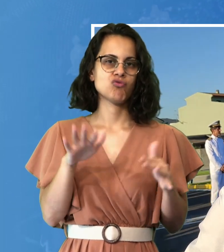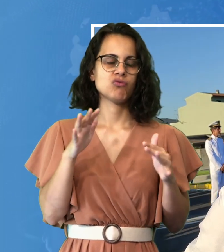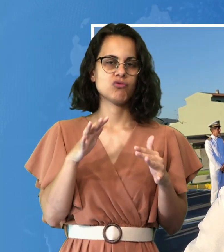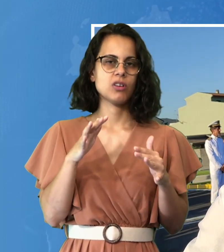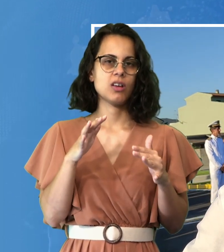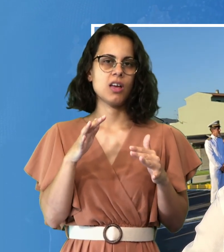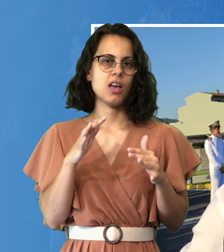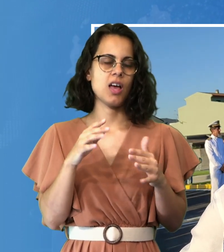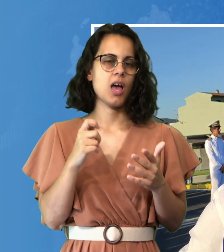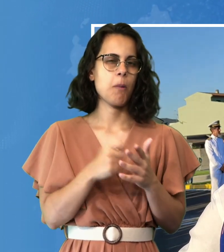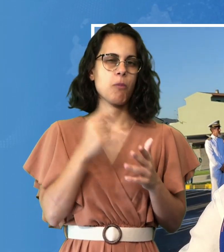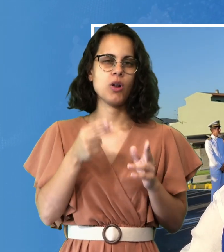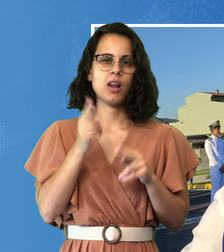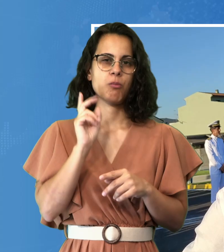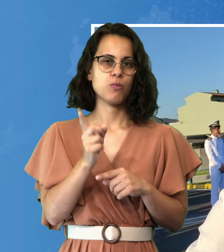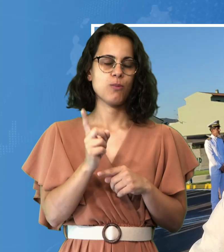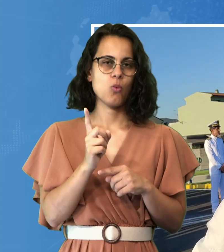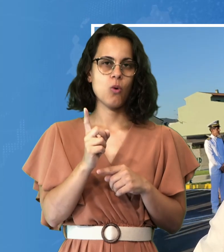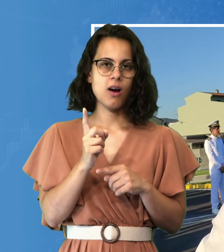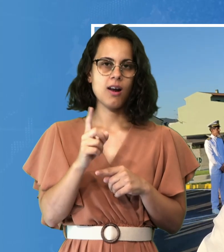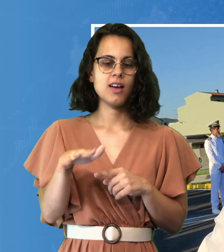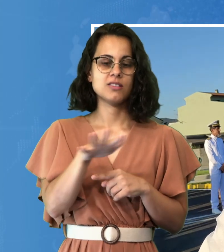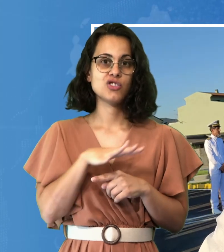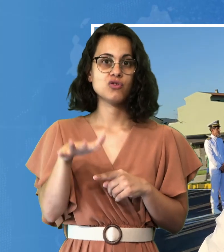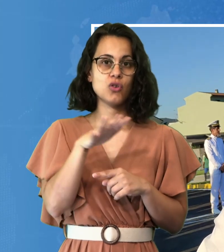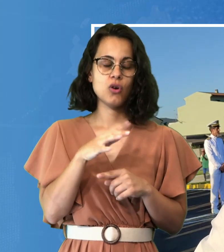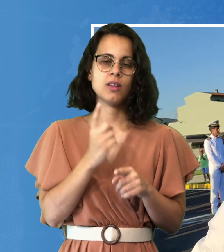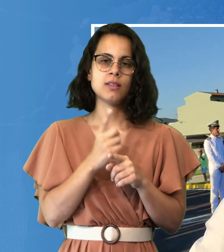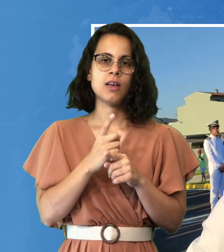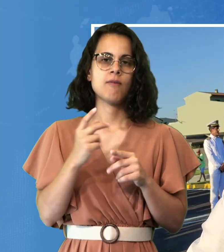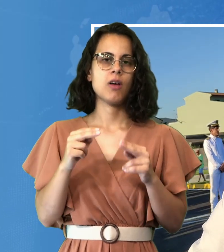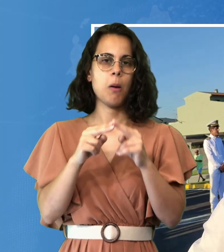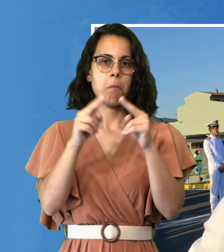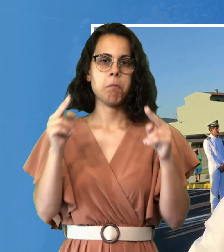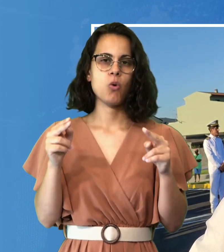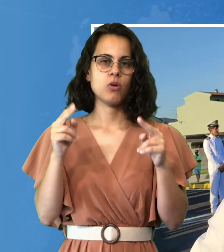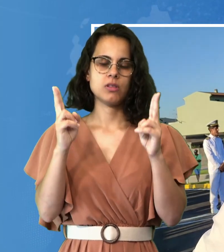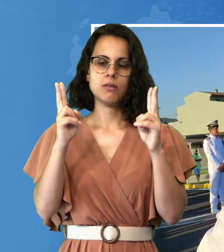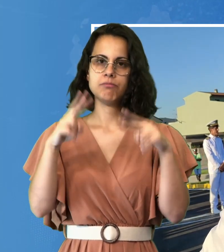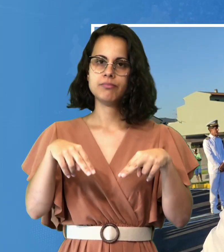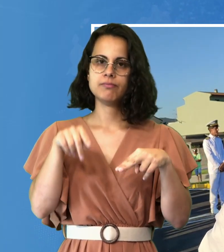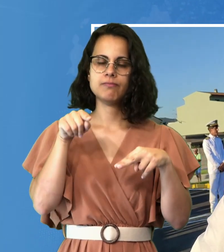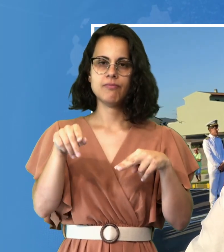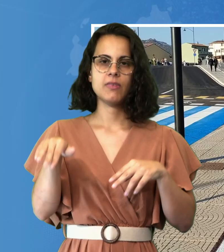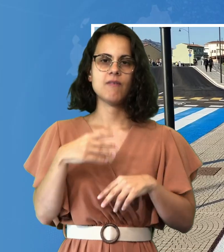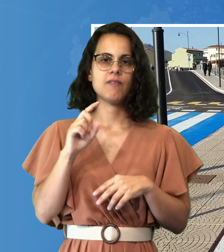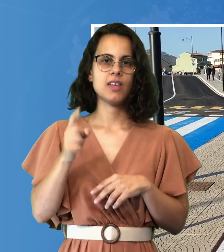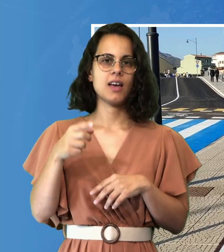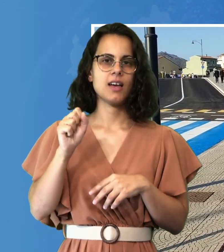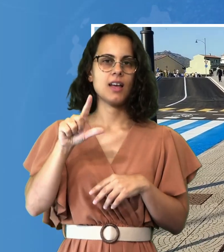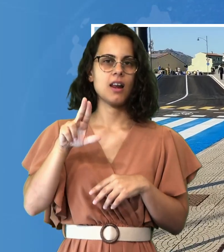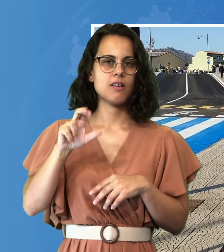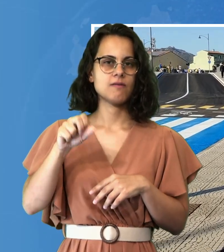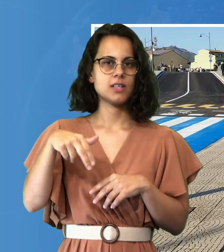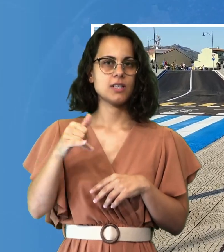cosa più importante dell'intera zona e cioè l'abbattimento con la rimozione del ponte di via Galvani. Con il nuovo